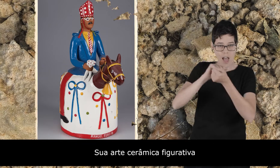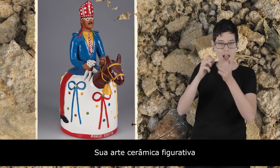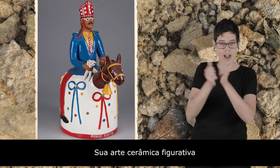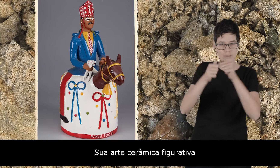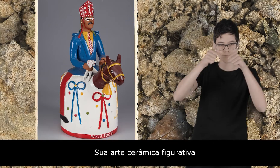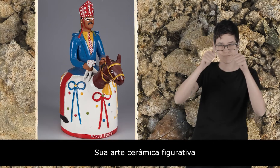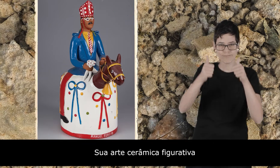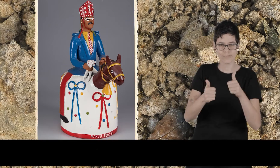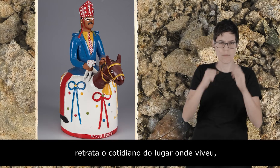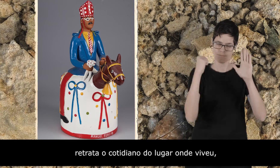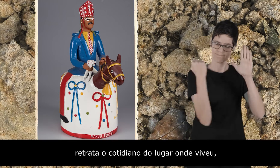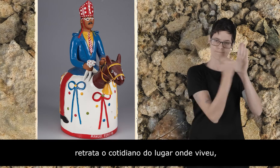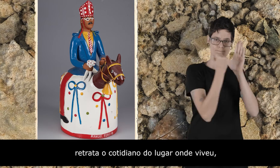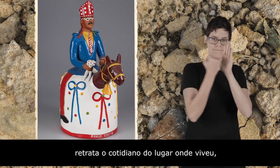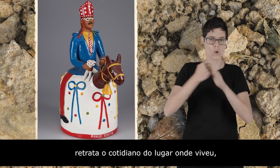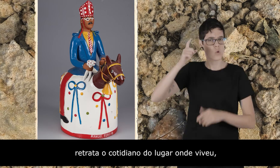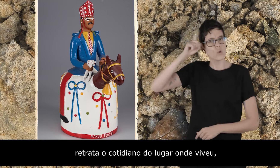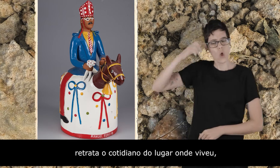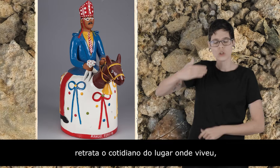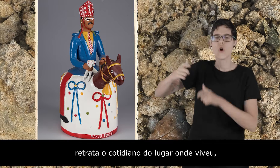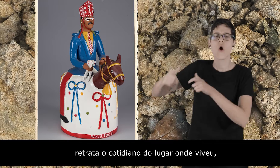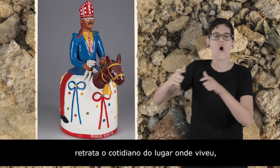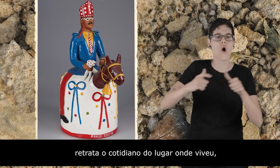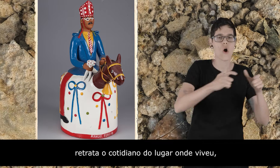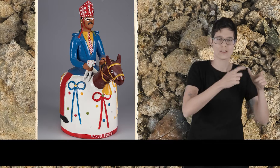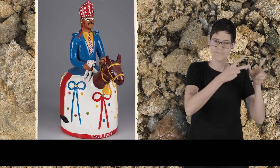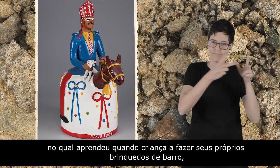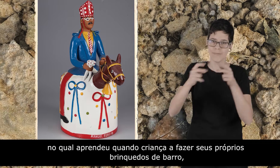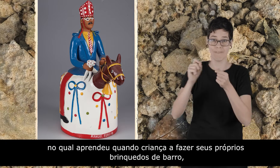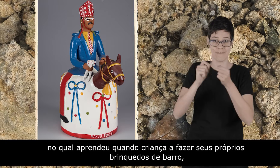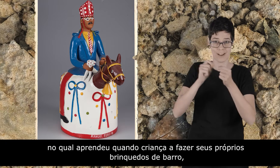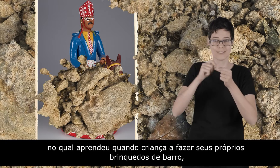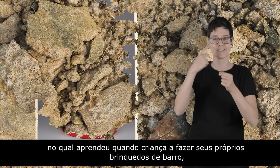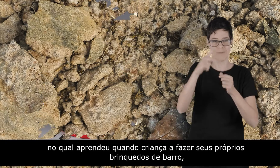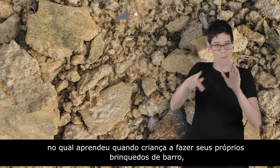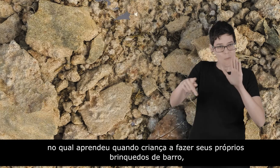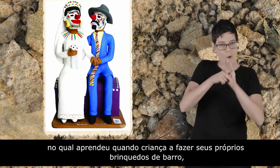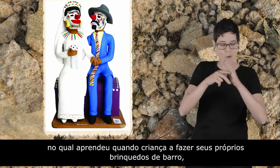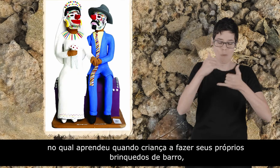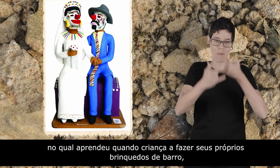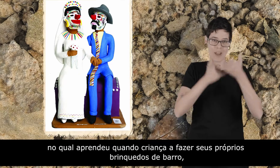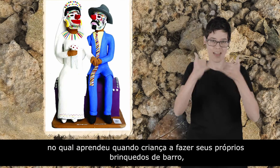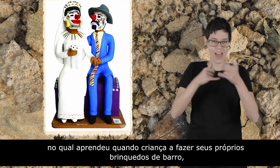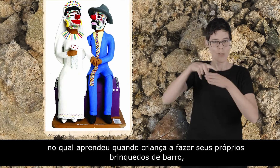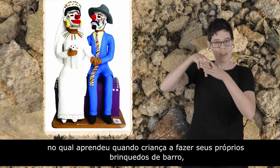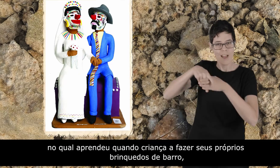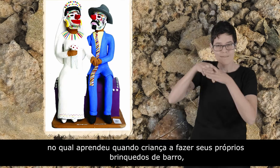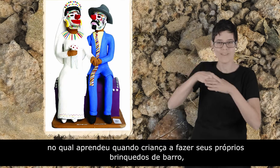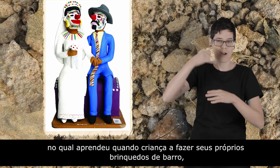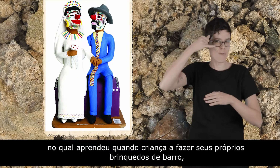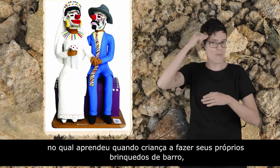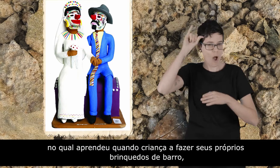Sua arte figurativa retrata o cotidiano do lugar onde viveu, no qual aprendeu, quando criança, a fazer seus